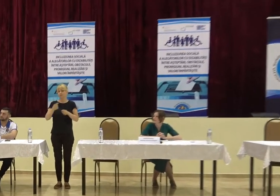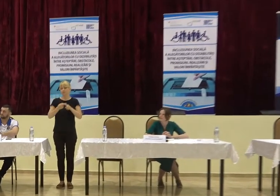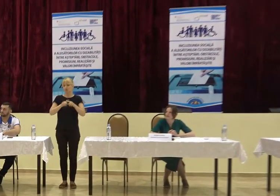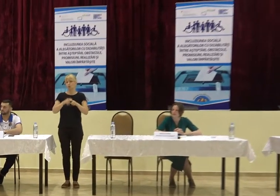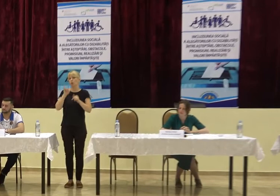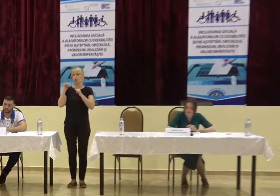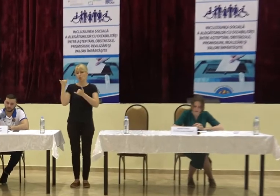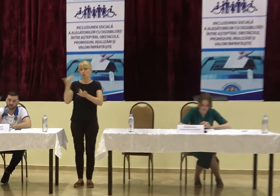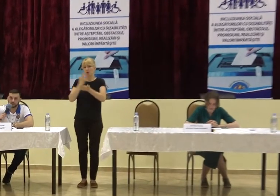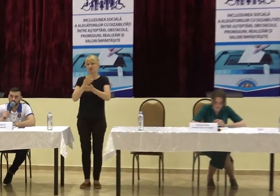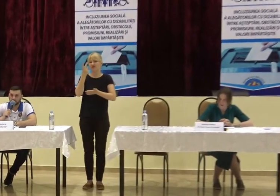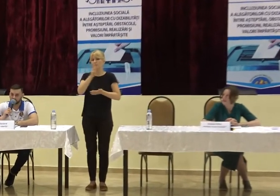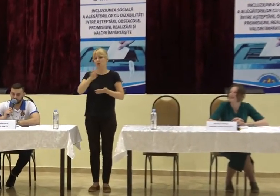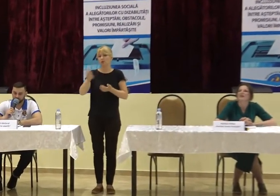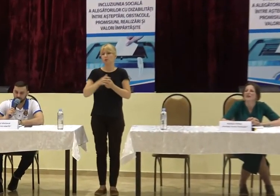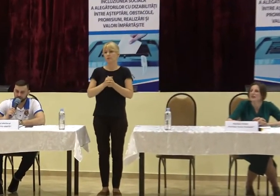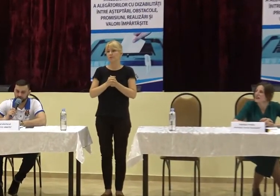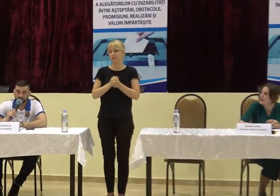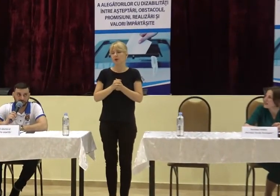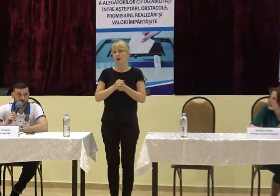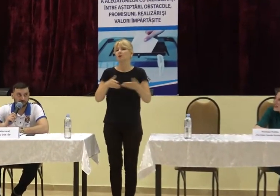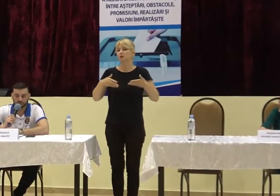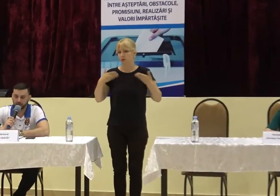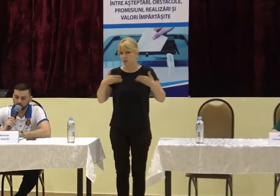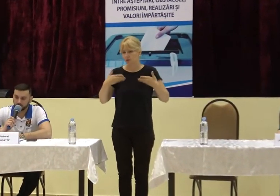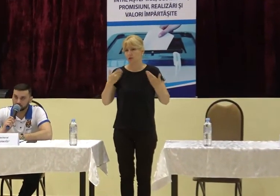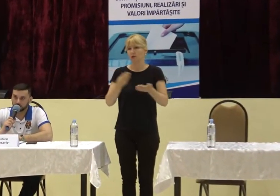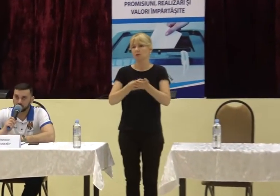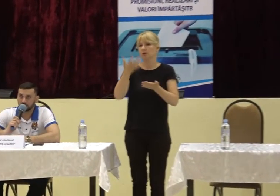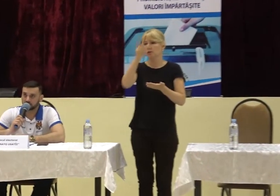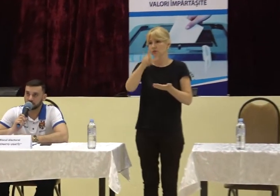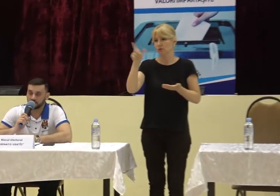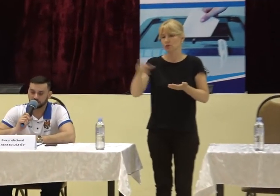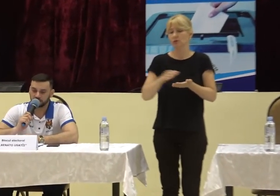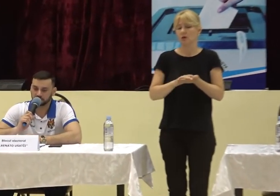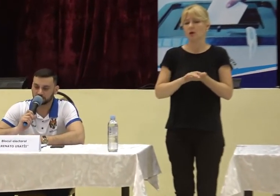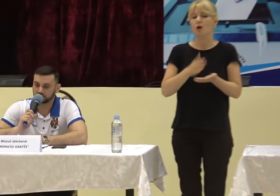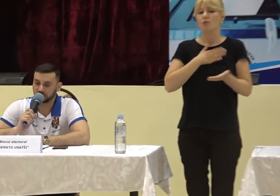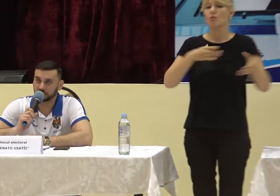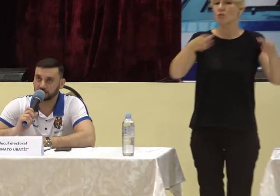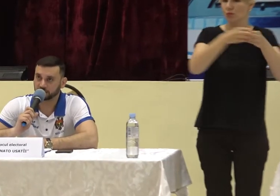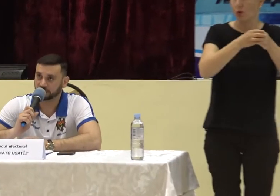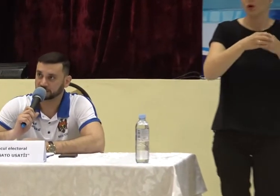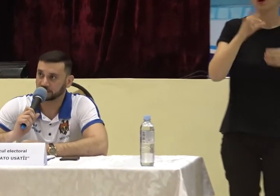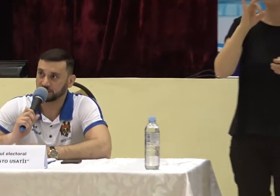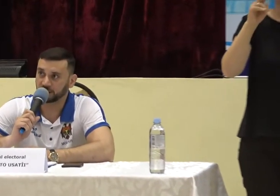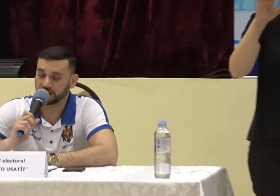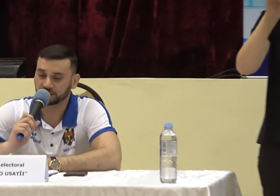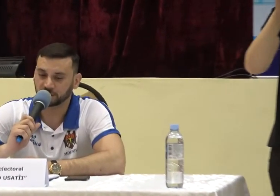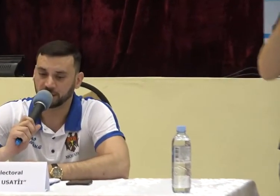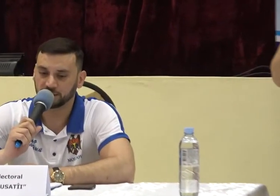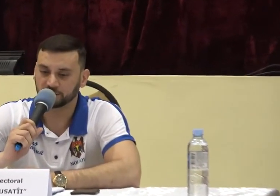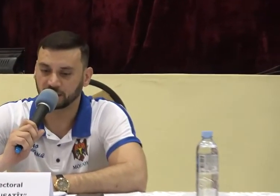platforma electorală. Vă rog. Bună ziua, stimați cetățeni! Blocul electoral Renato Usatăi în această